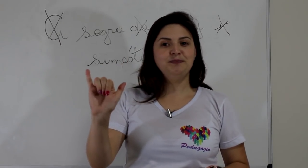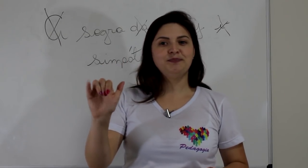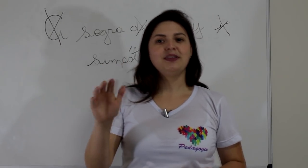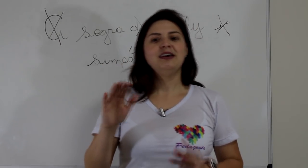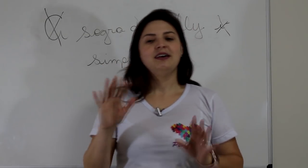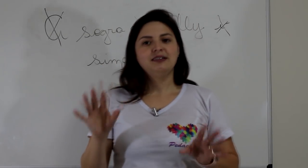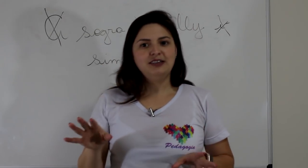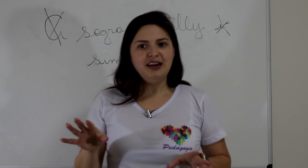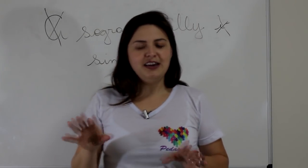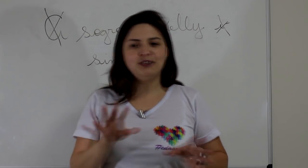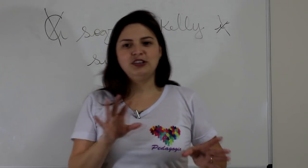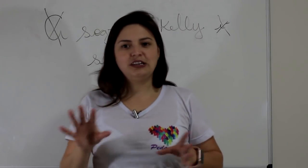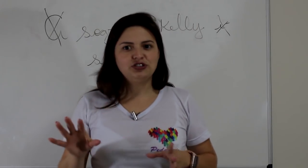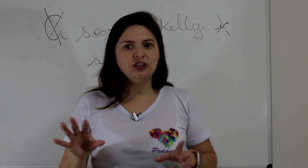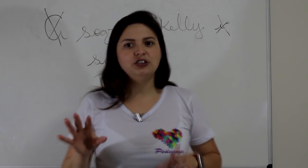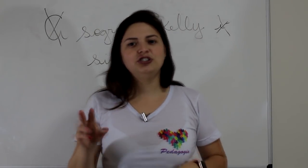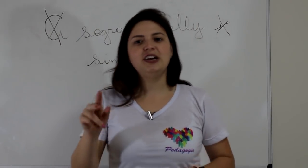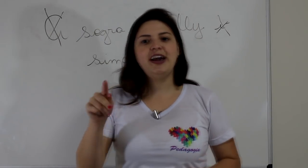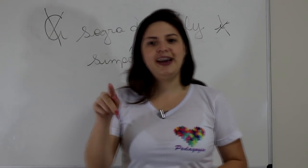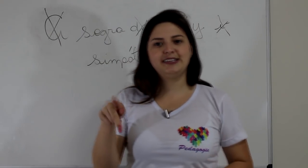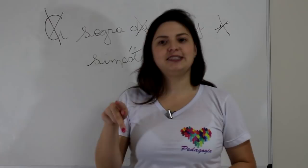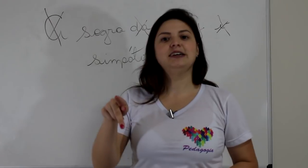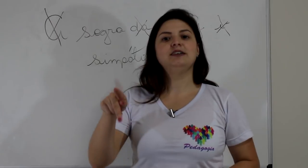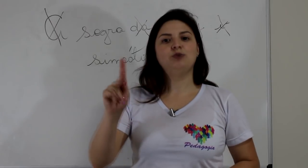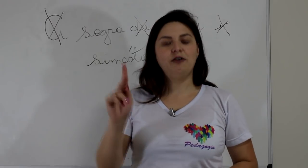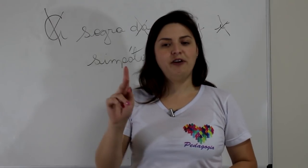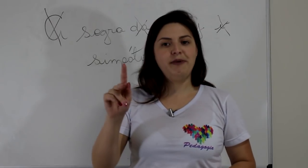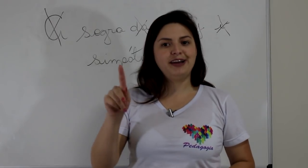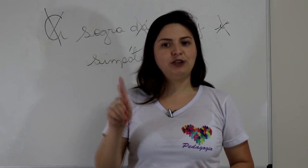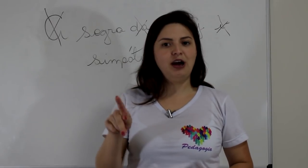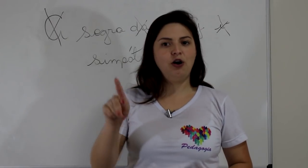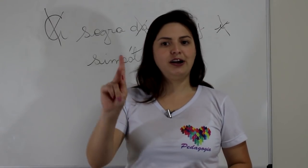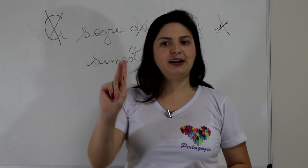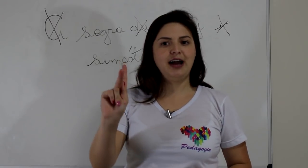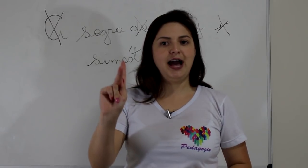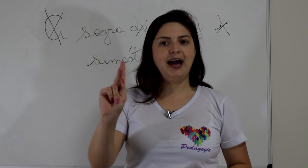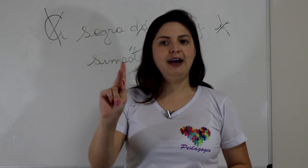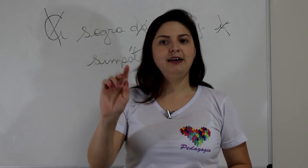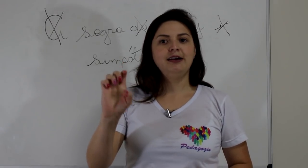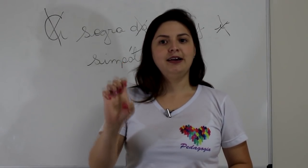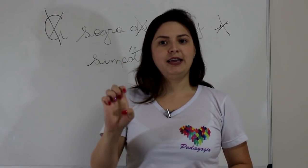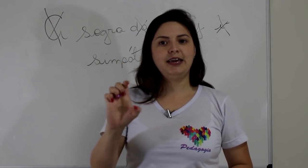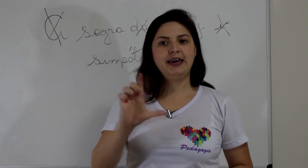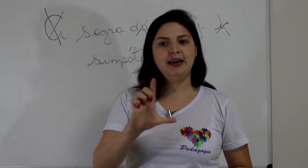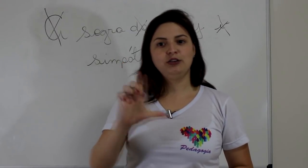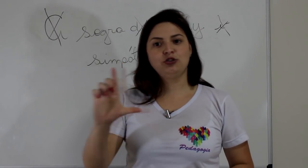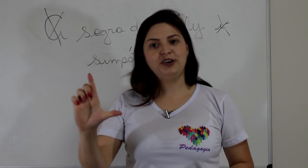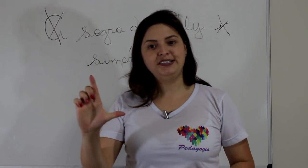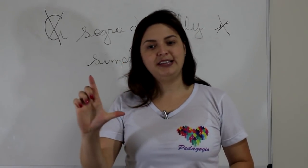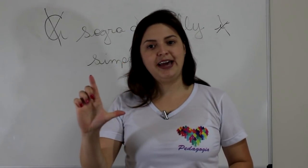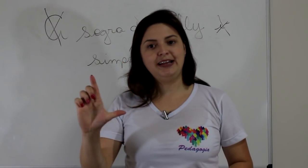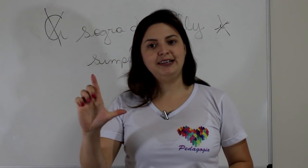Kelly. E aí, que datilologia é essa? O alfabeto lá, ó. K, E, 2